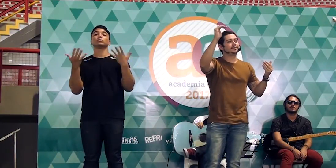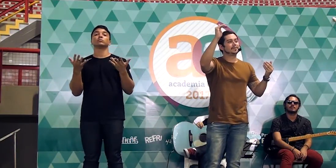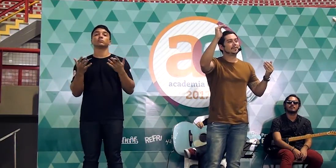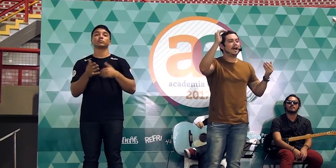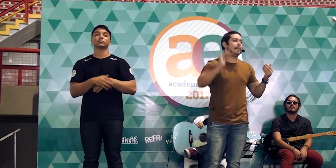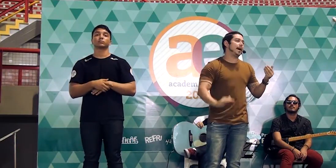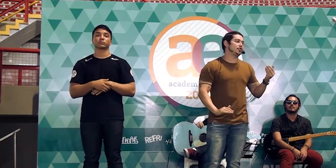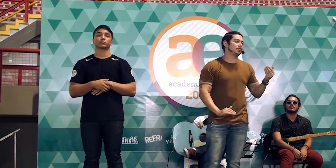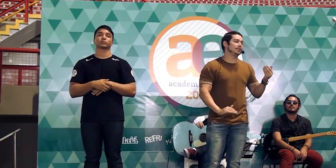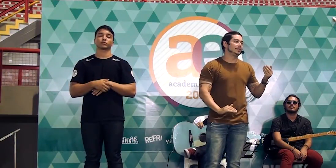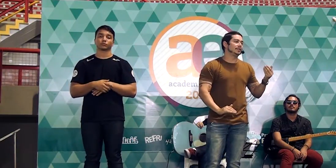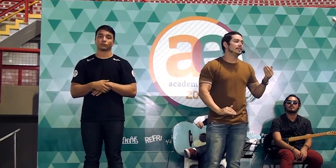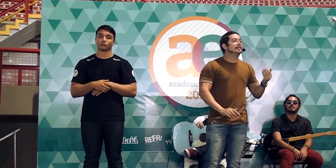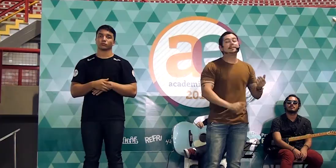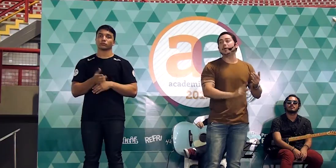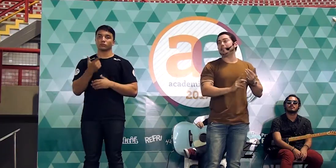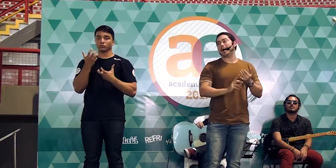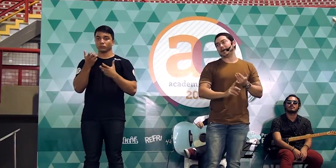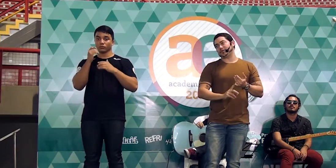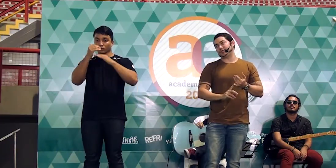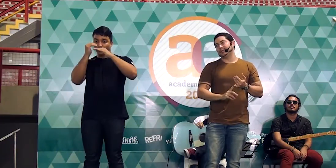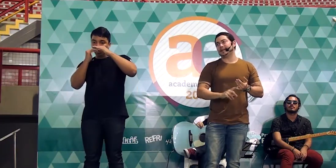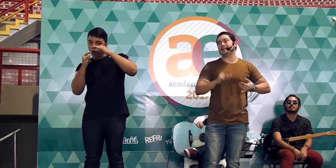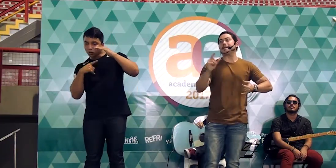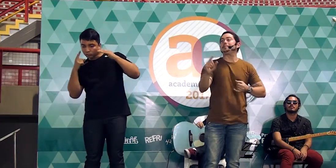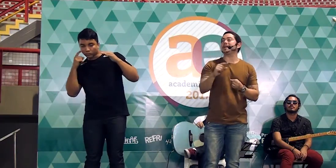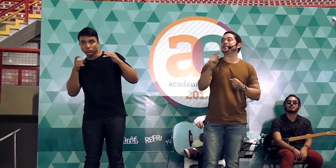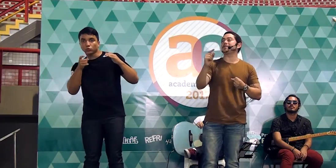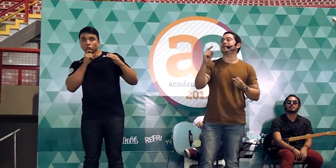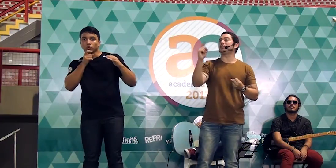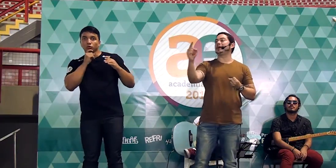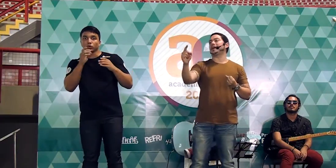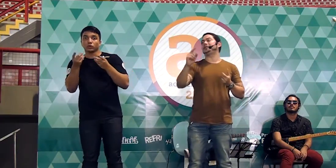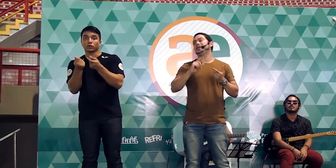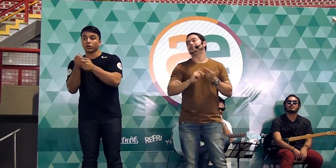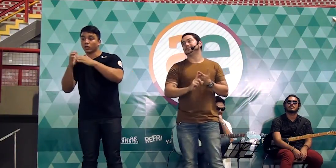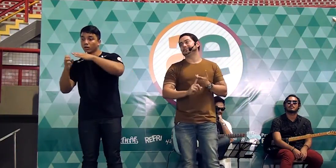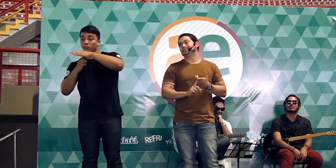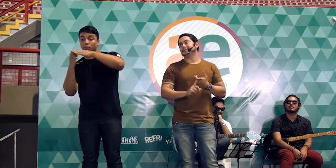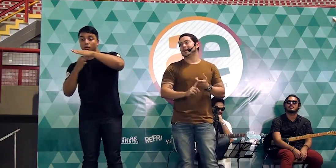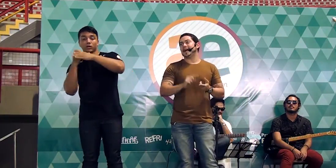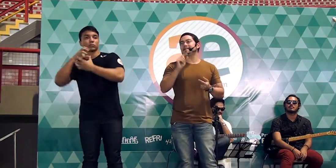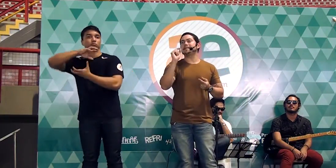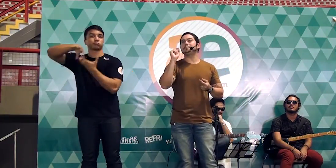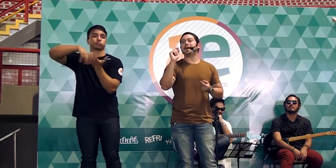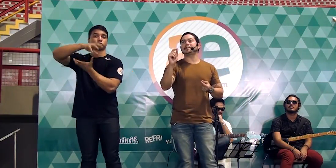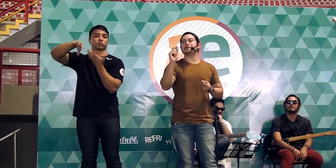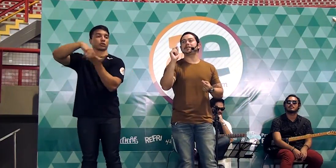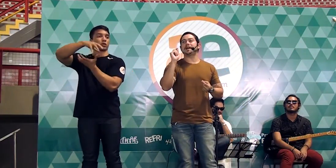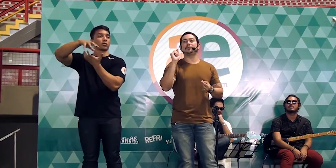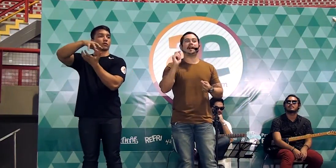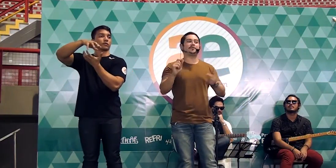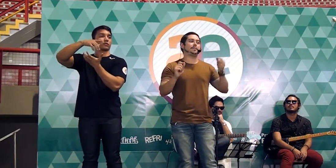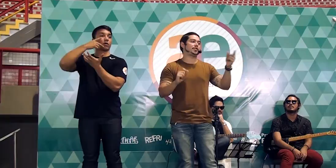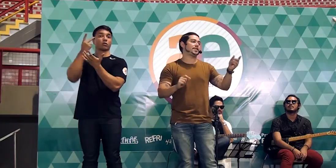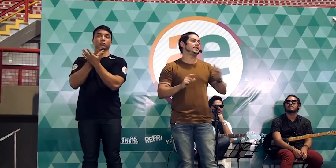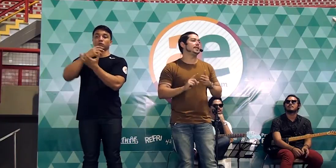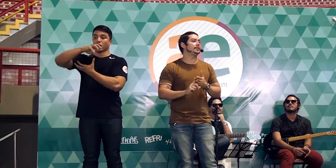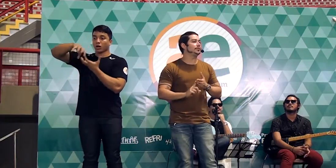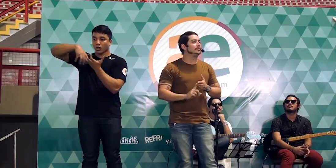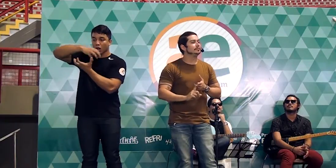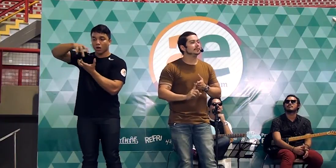praticado? Abaixo. Tão abaixo que as empresas fizeram greve. As empresas fizeram greve